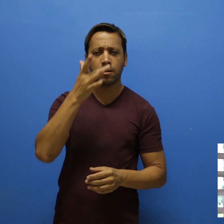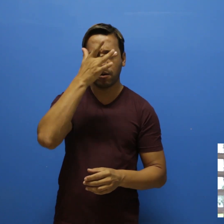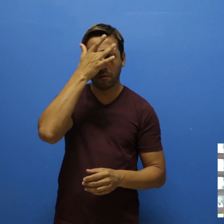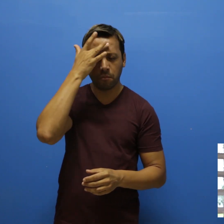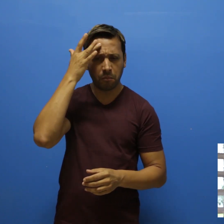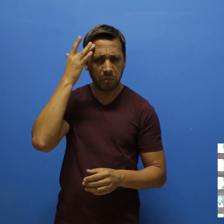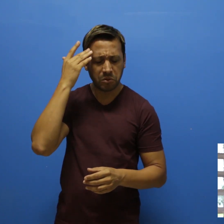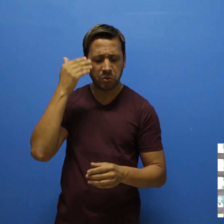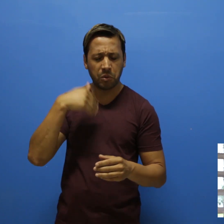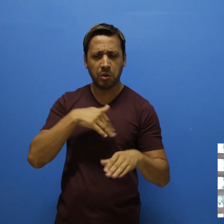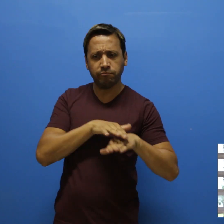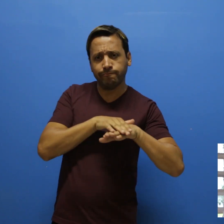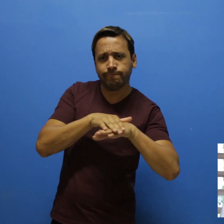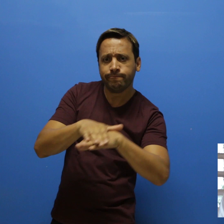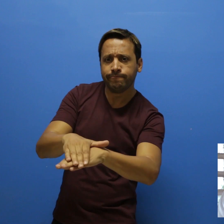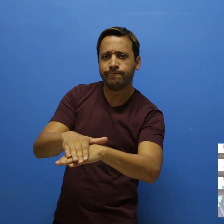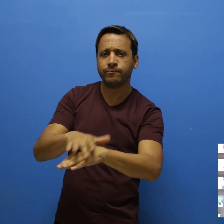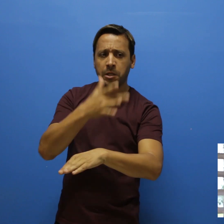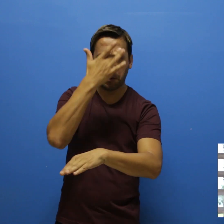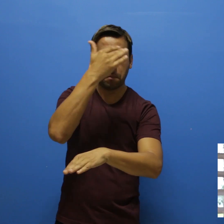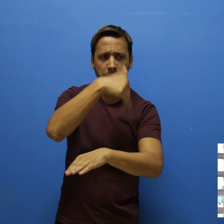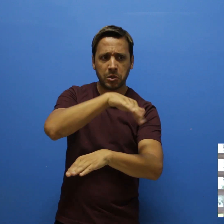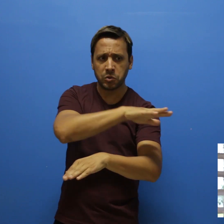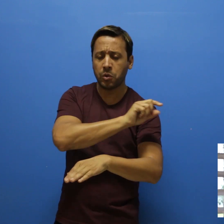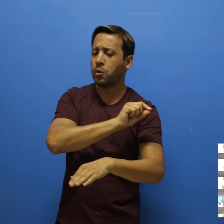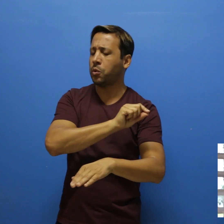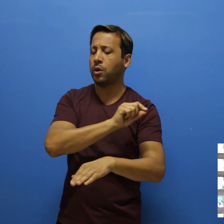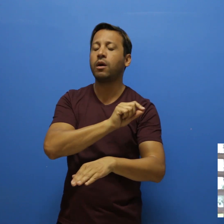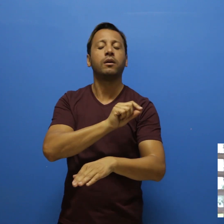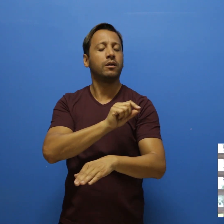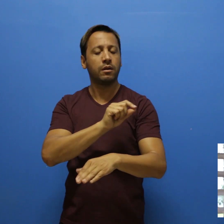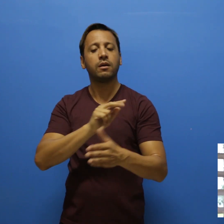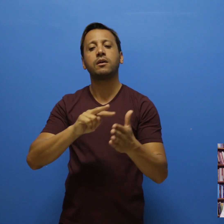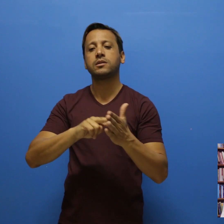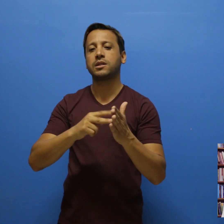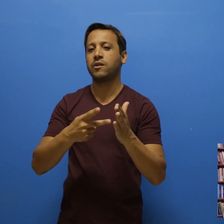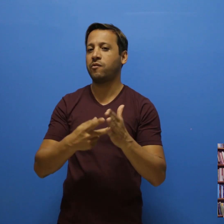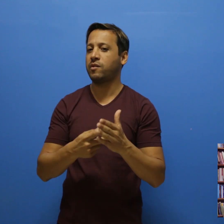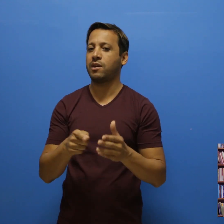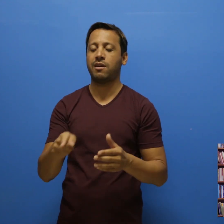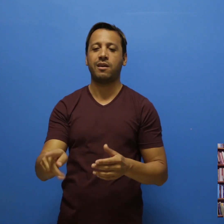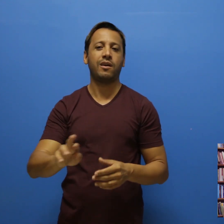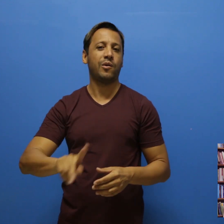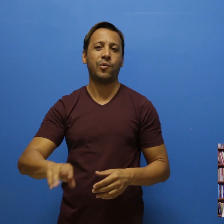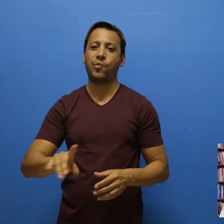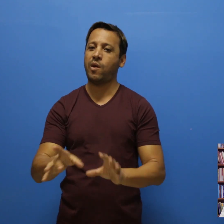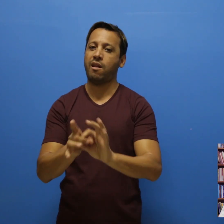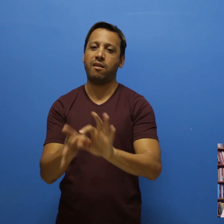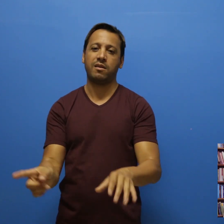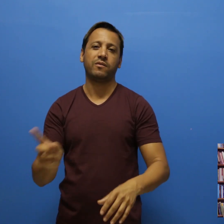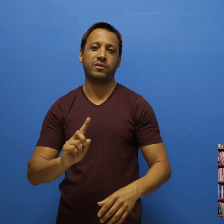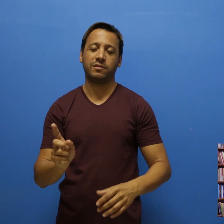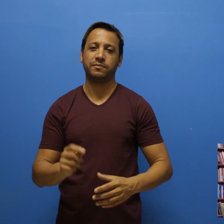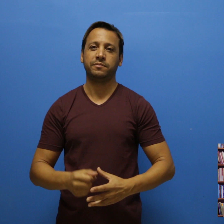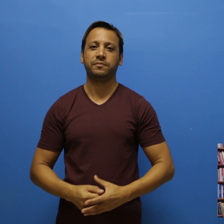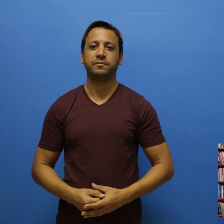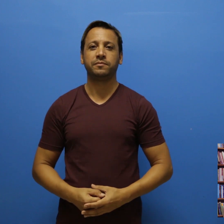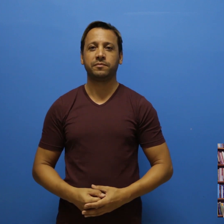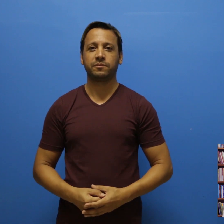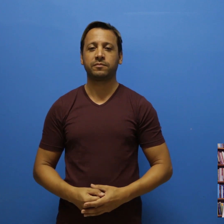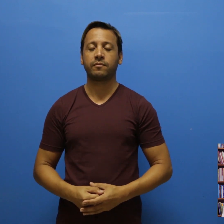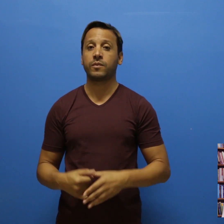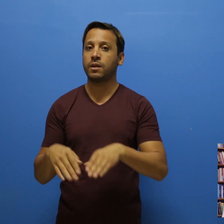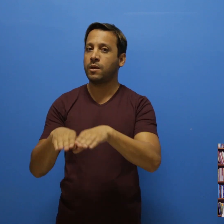alguém ou de um ente já é suficiente para não considerá-lo mais um homem livre. A ideia de igualdade, a ideia de